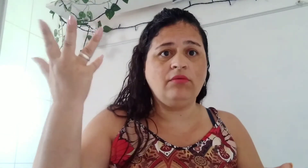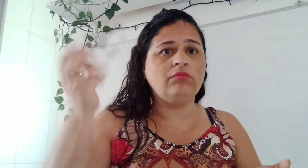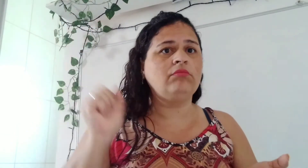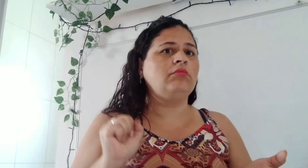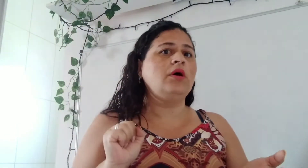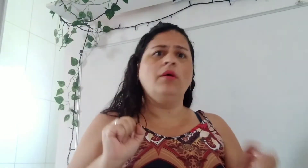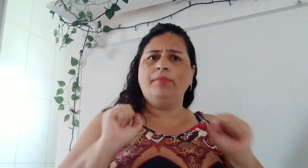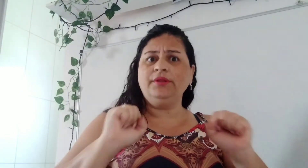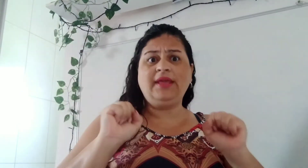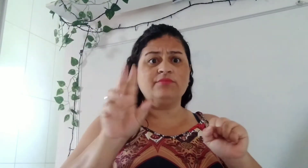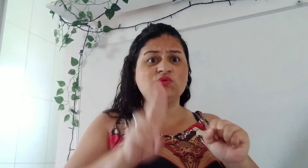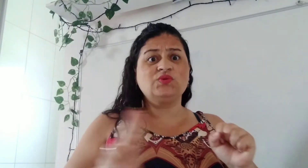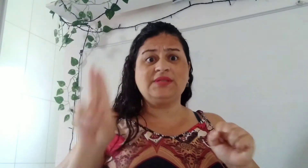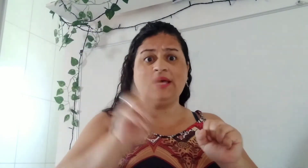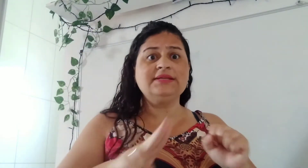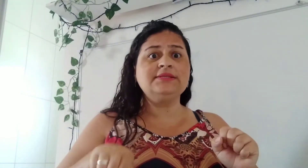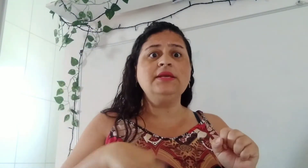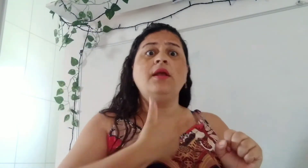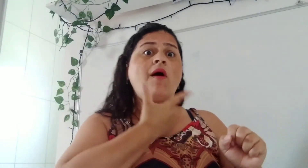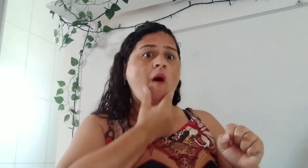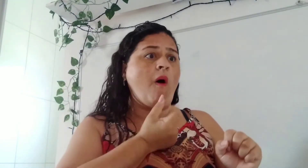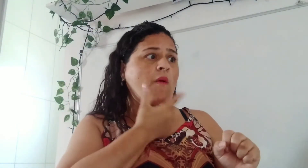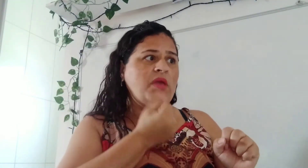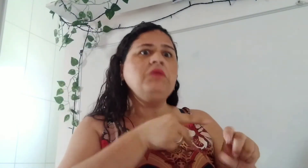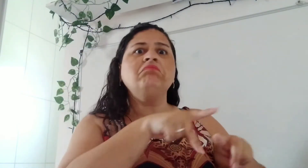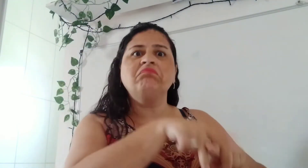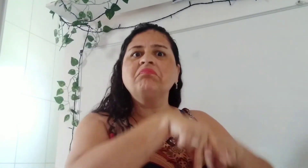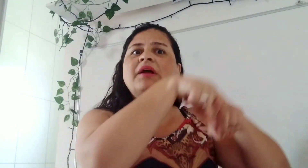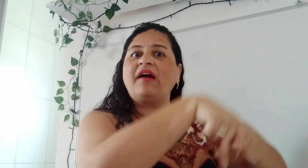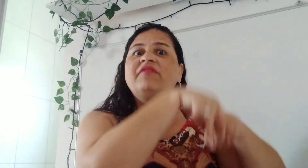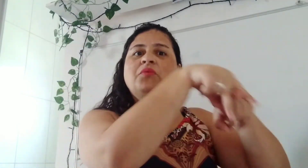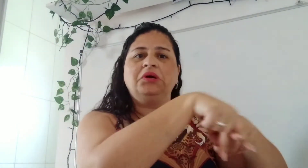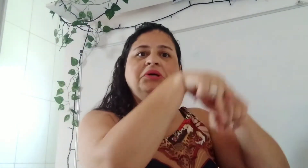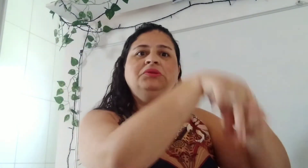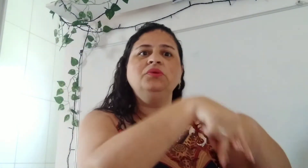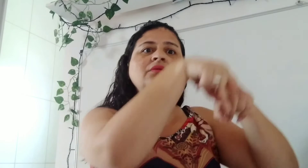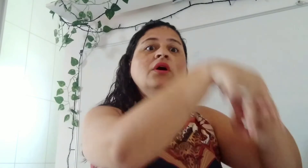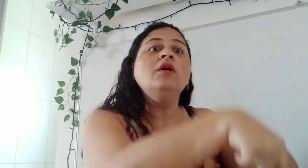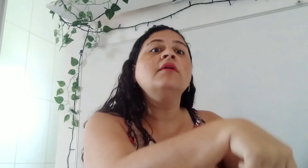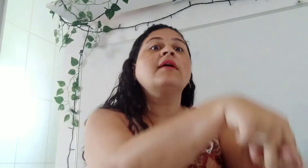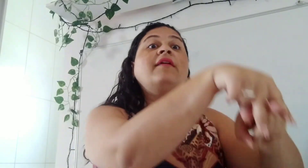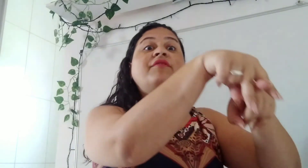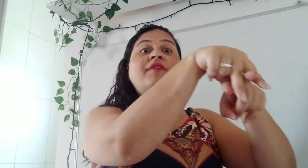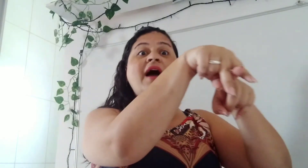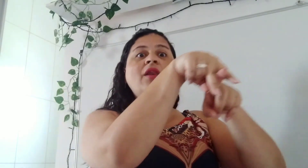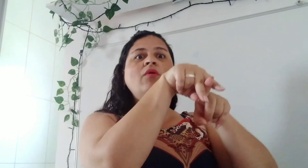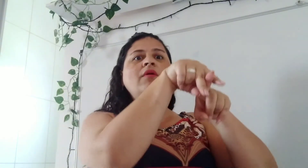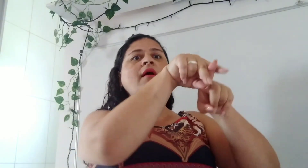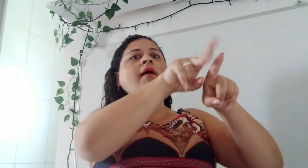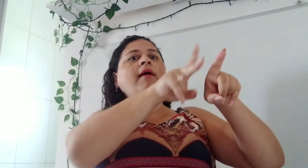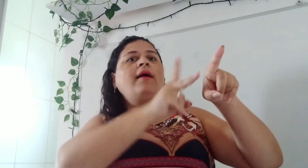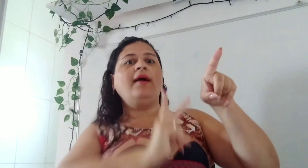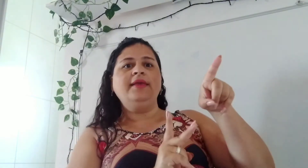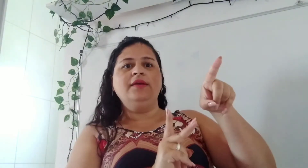aconteceu, podemos usar assim: homem cavalgando, cavalo